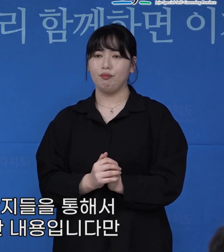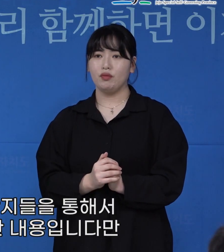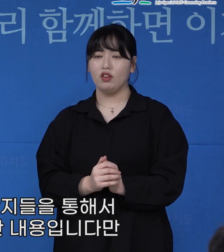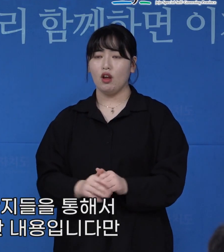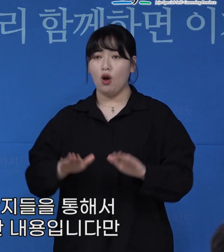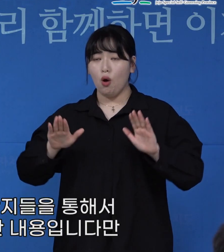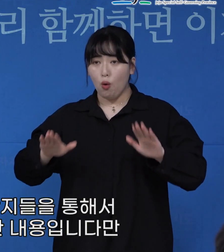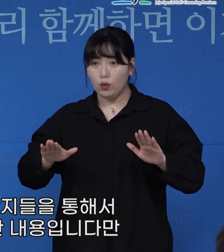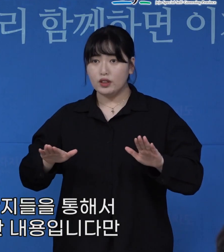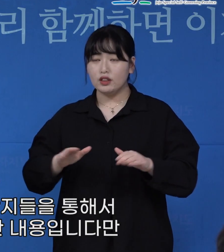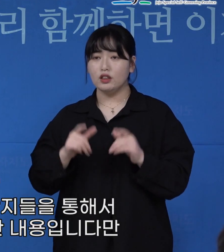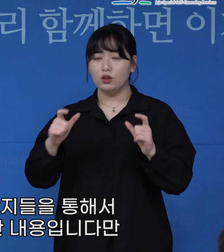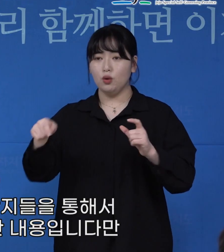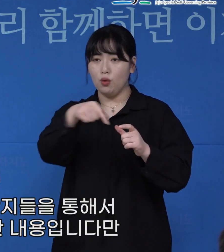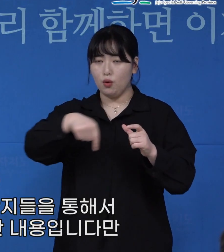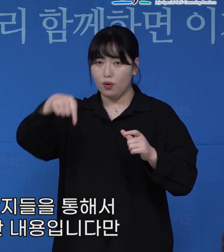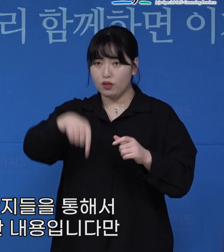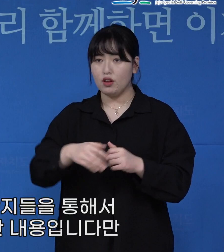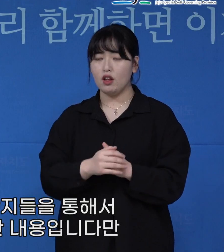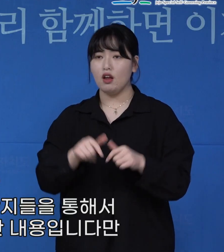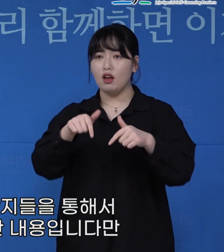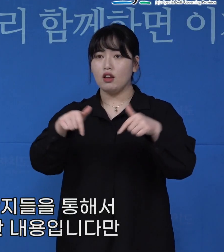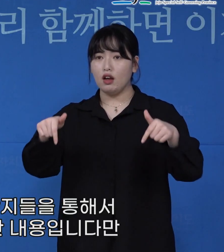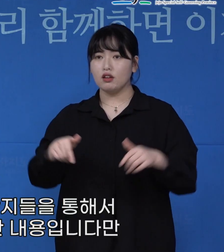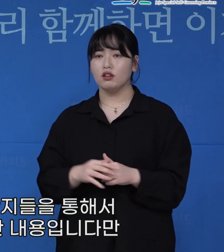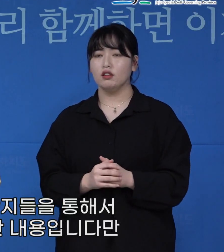오늘 도내 각